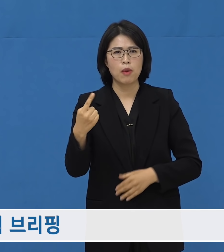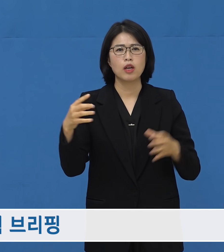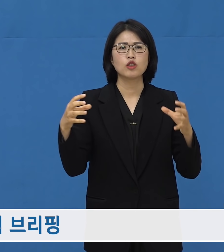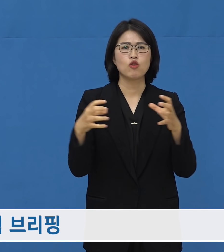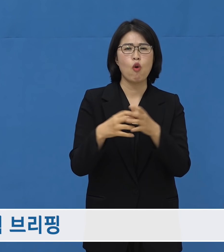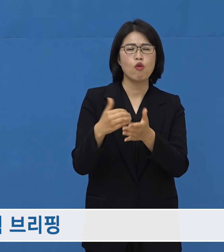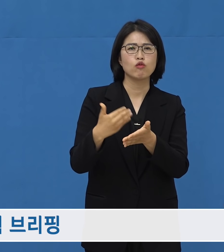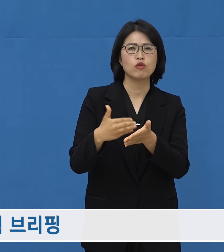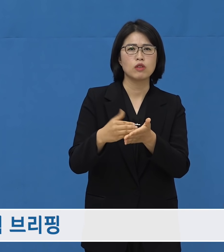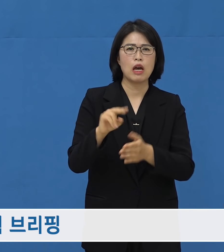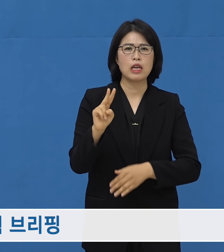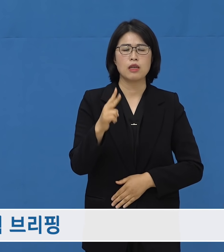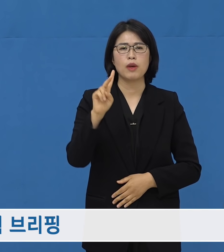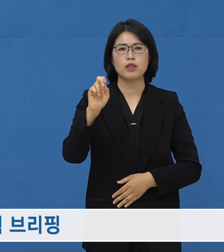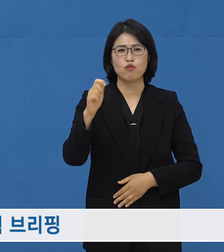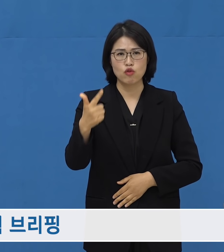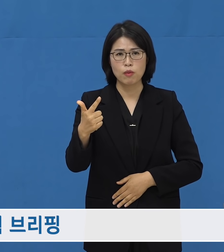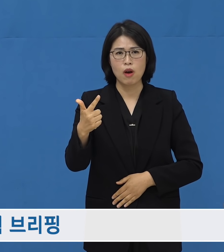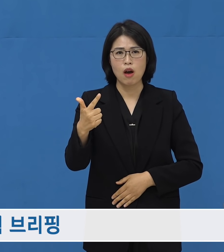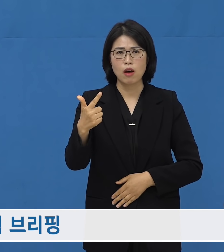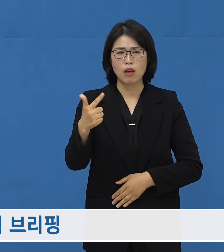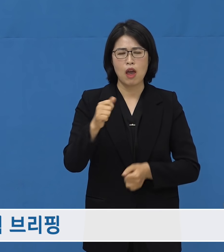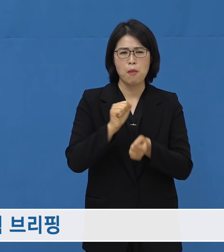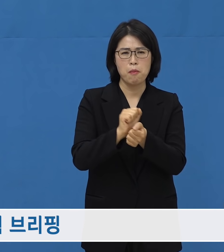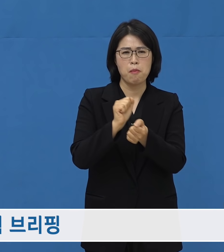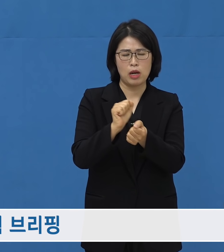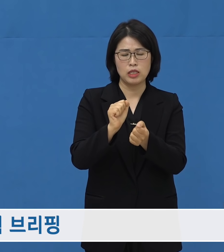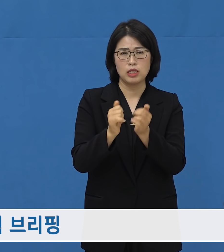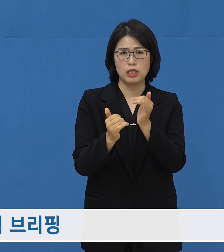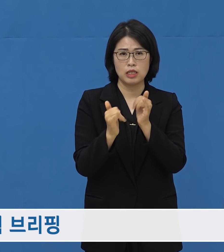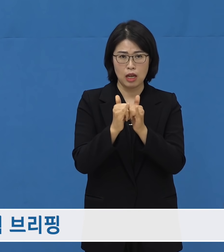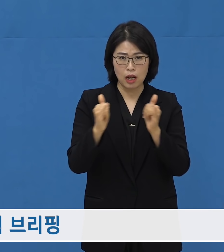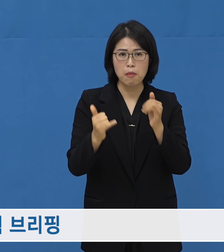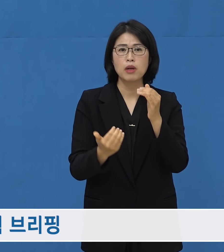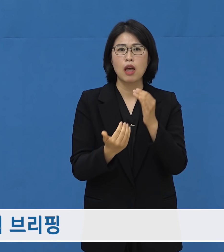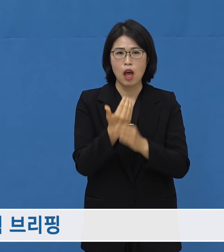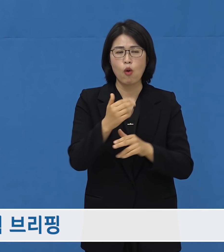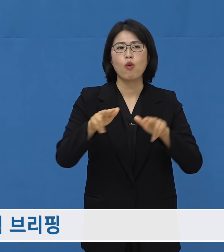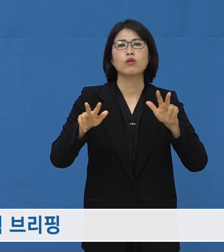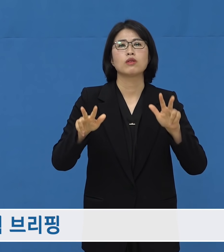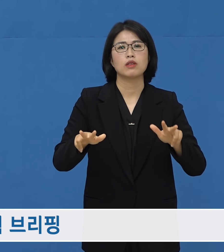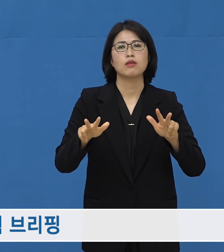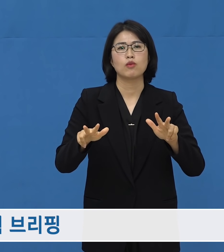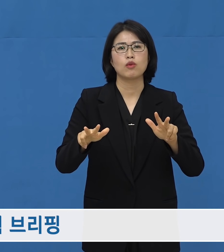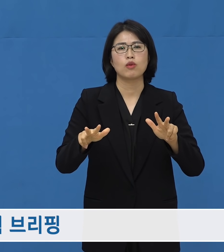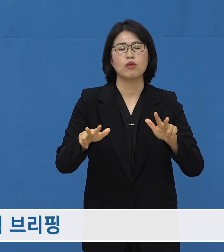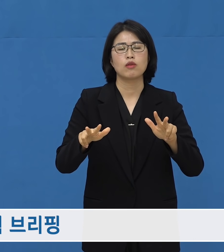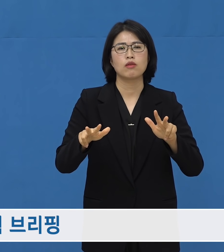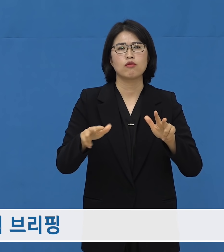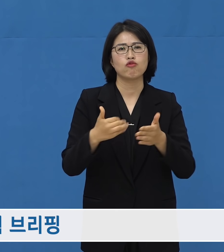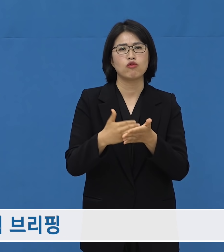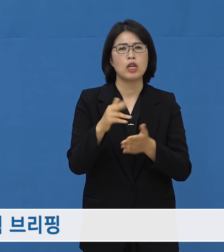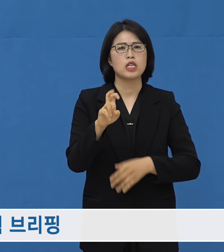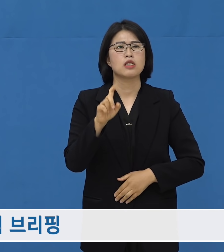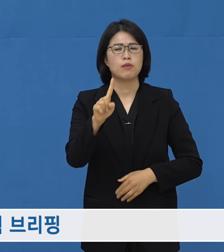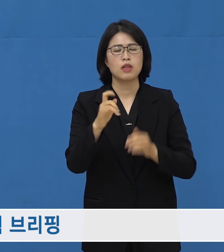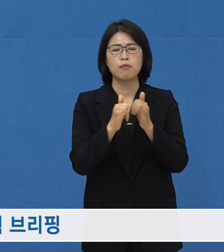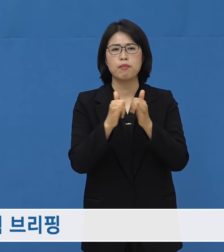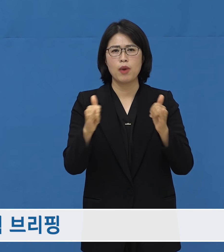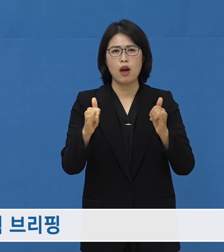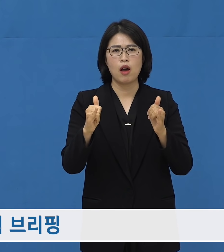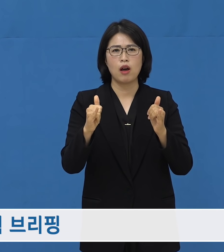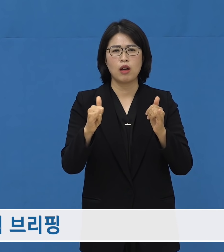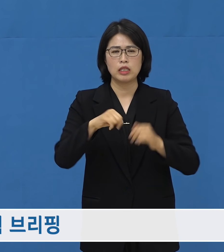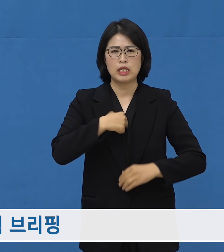총 216명의 확진자가 발생했고, 아직도 21명이 자가